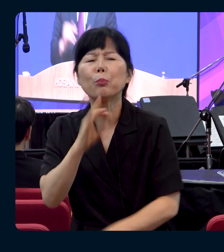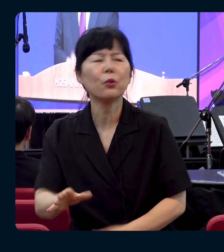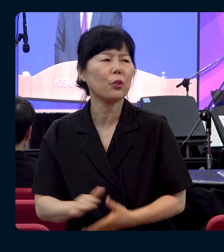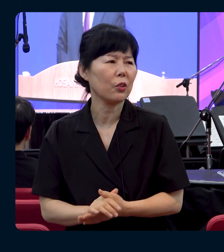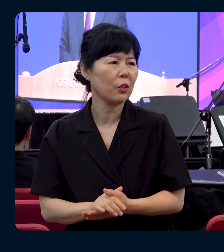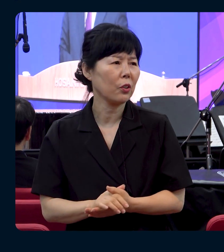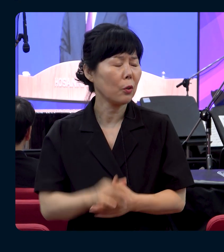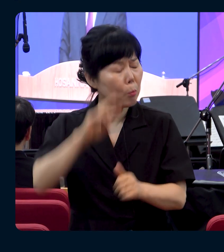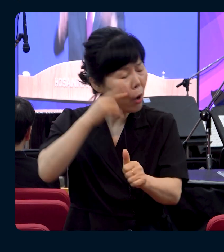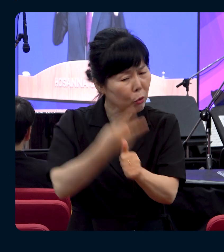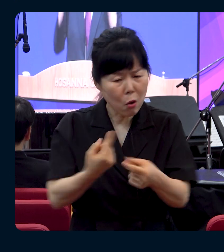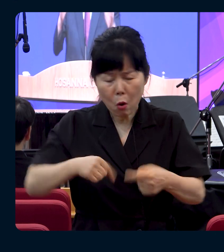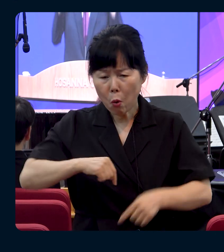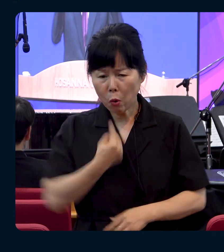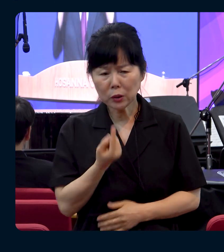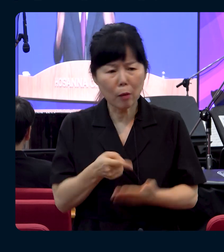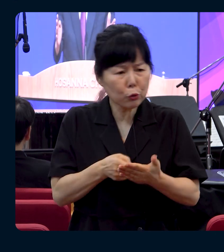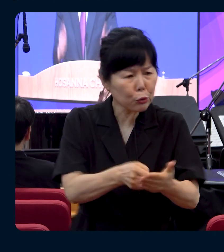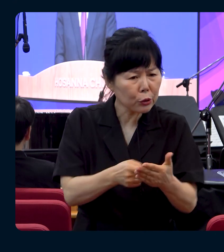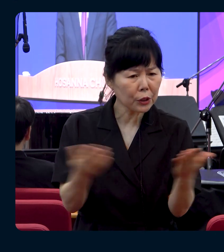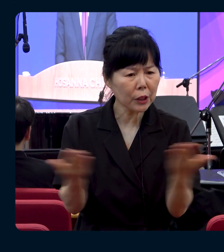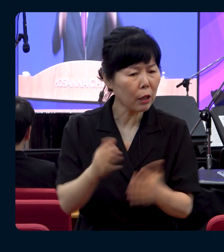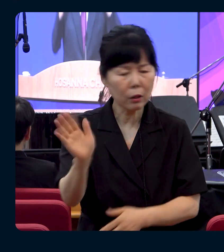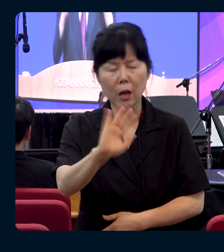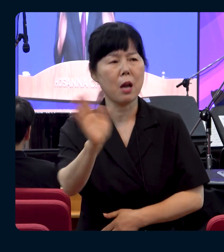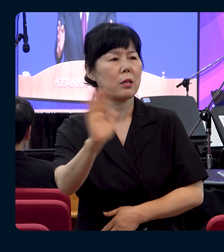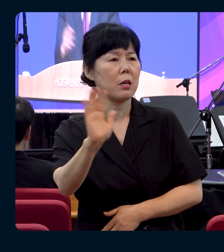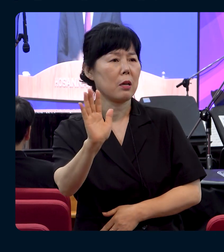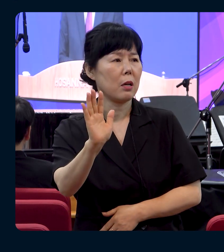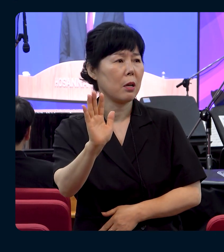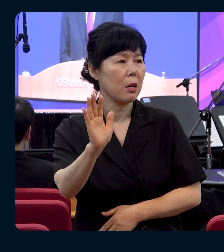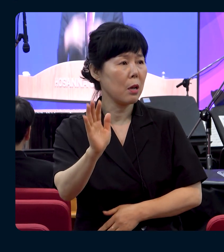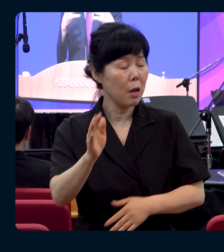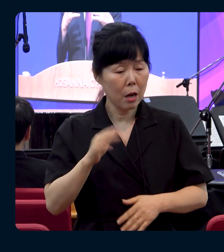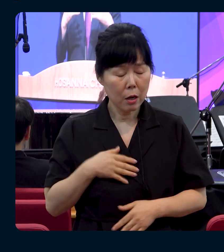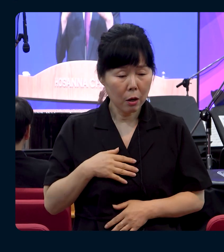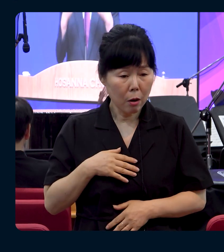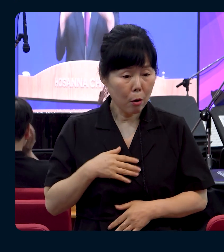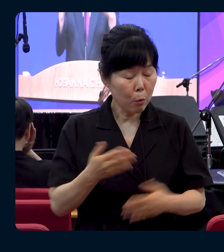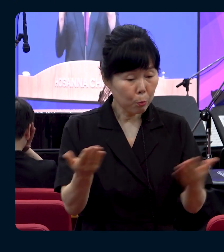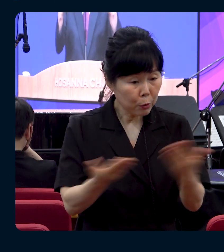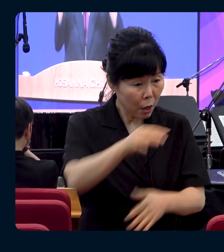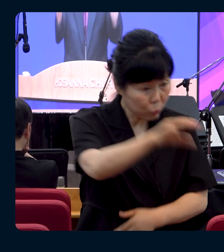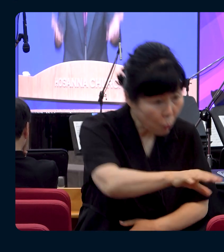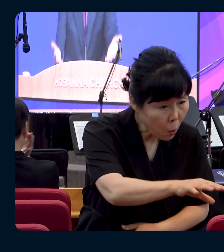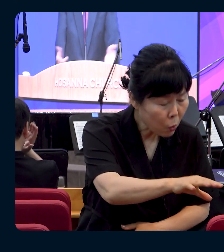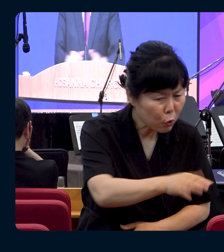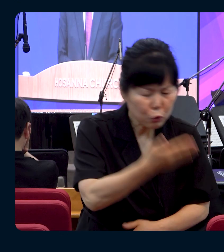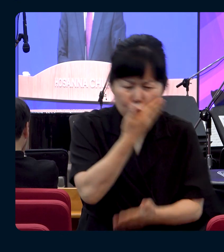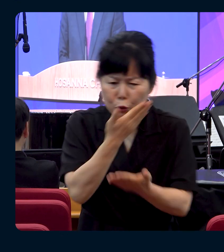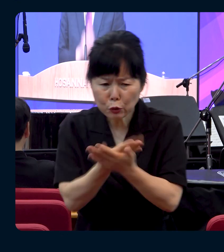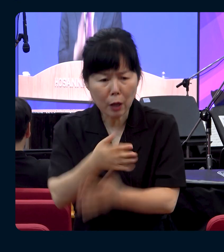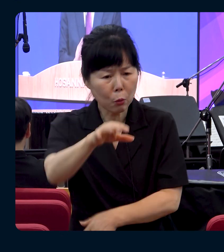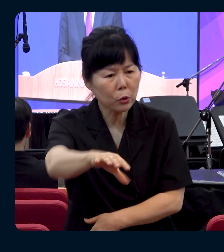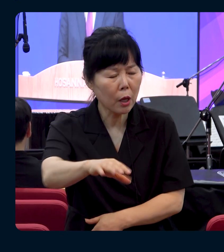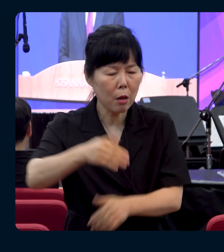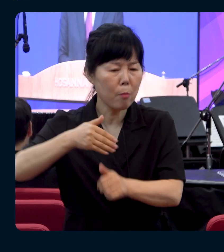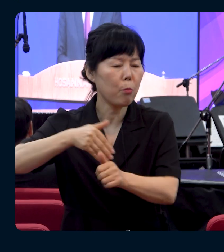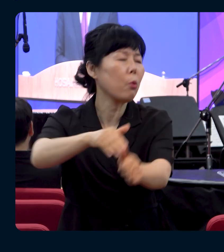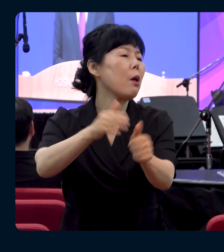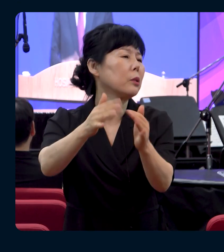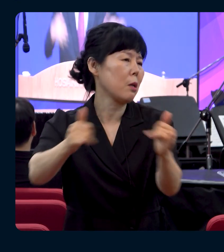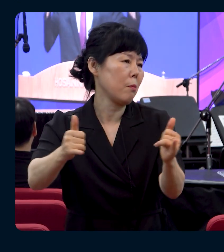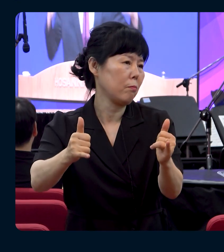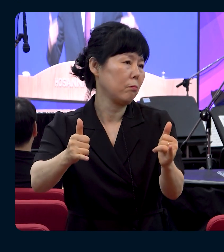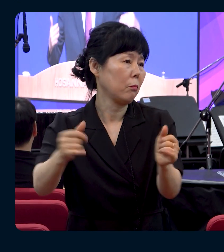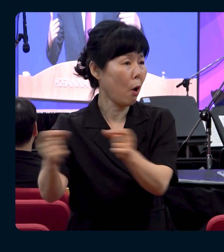일하지 않았습니다. 사도 바울은요, 필요한 곳에, 중요한 곳에 사람을 보낼 수 있는 사람이었어요. 그리고요,